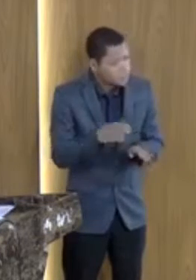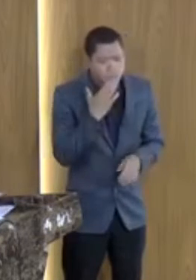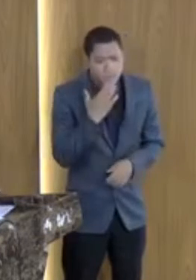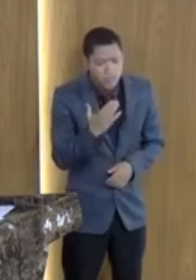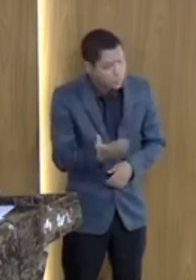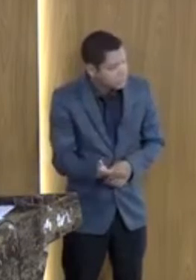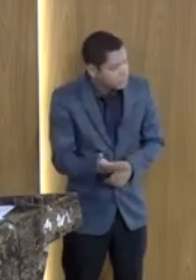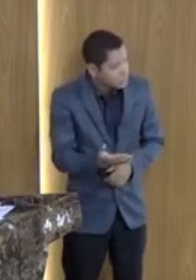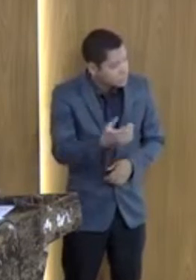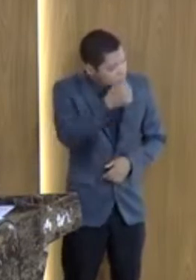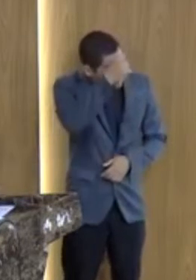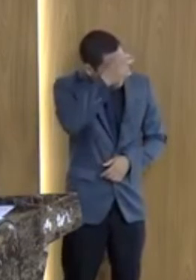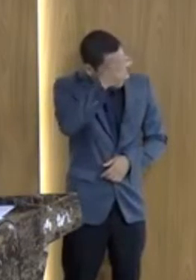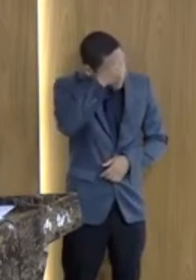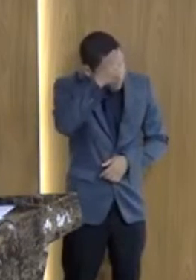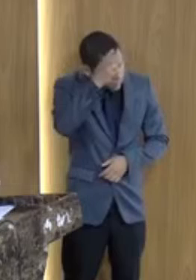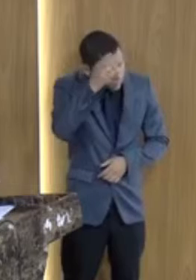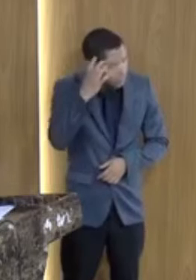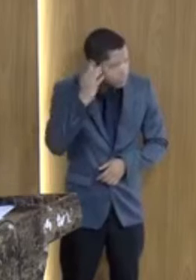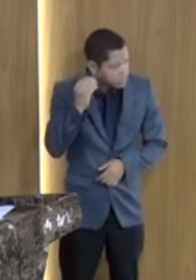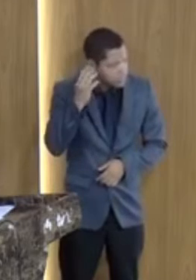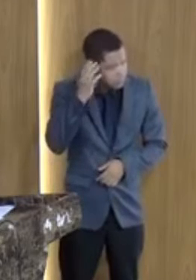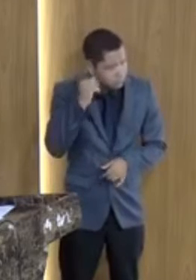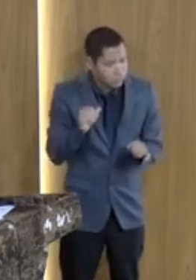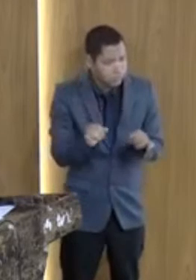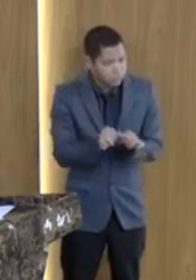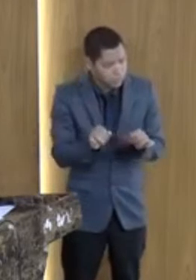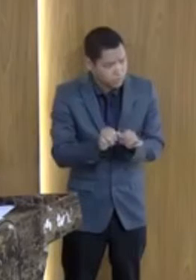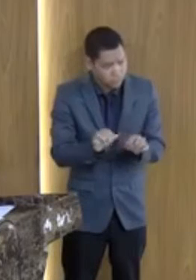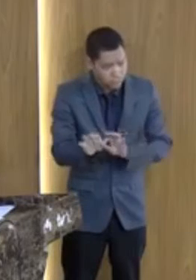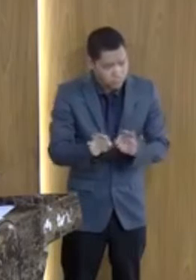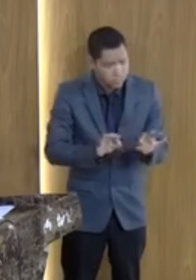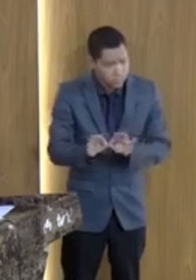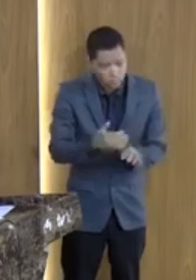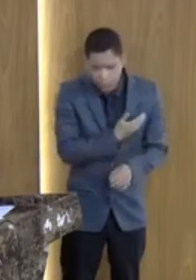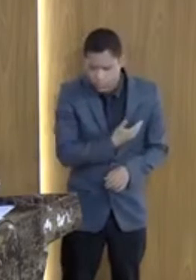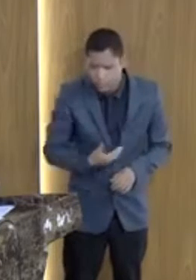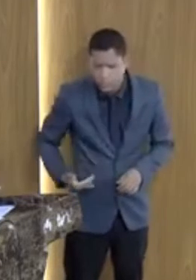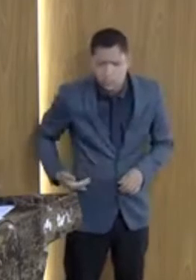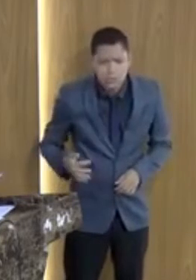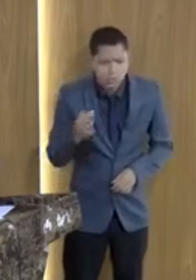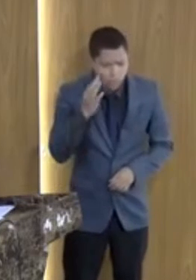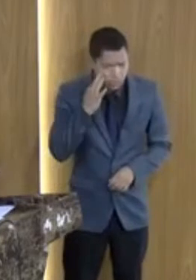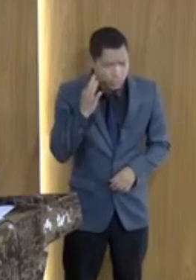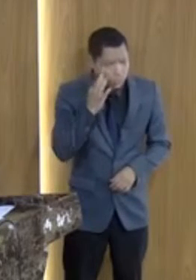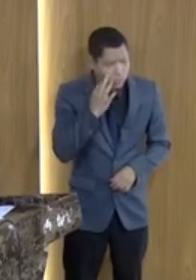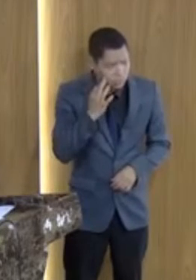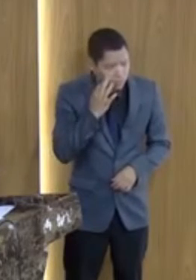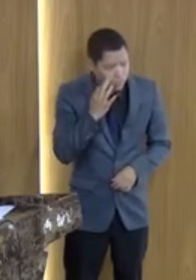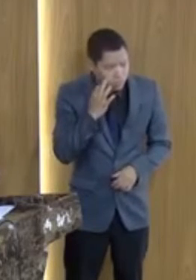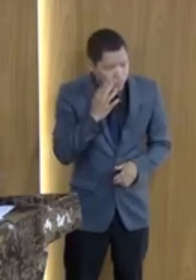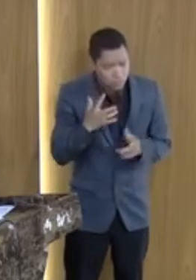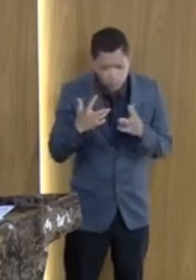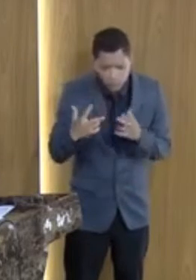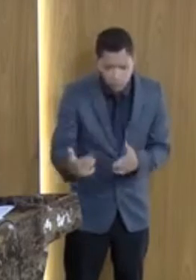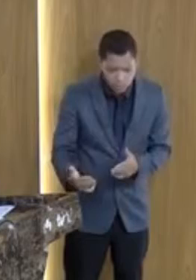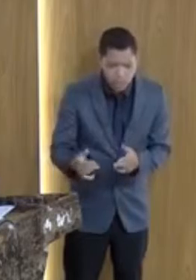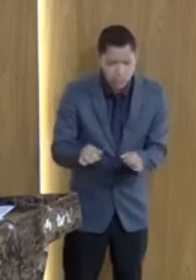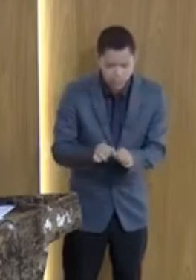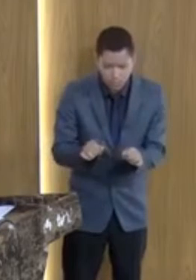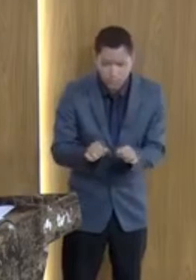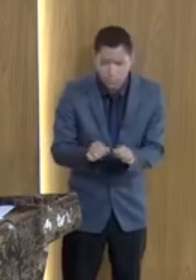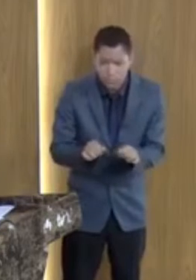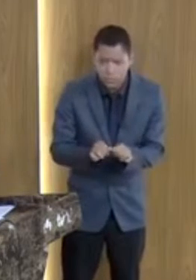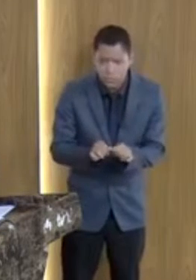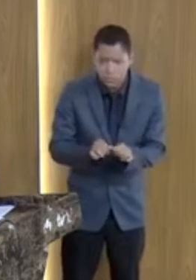prefeito Edivaldo Holanda que siga o caminho que o governador Flávio Dino começou fazendo esse Banco Municipal de Alimentos, que